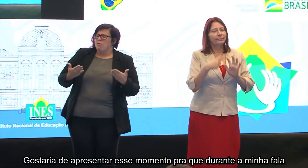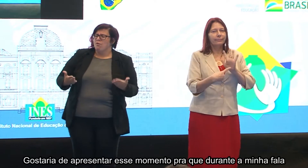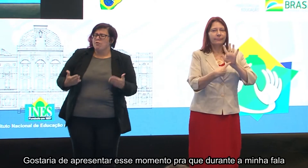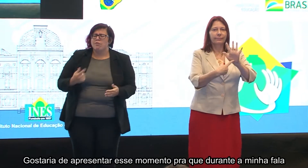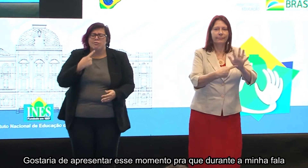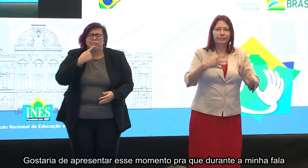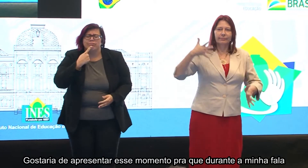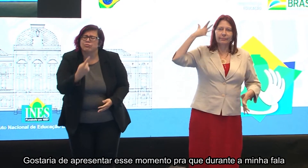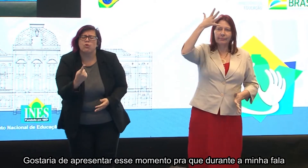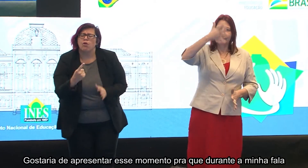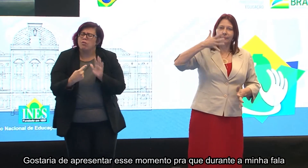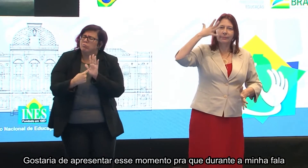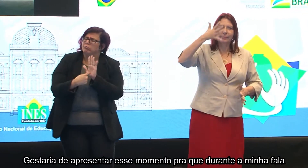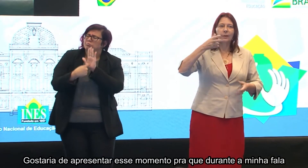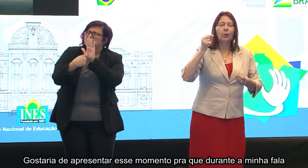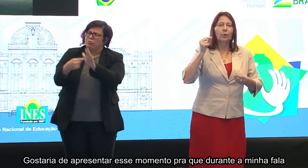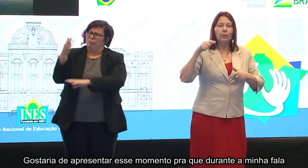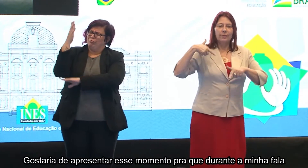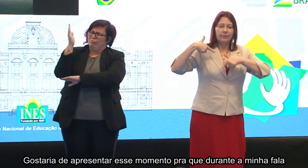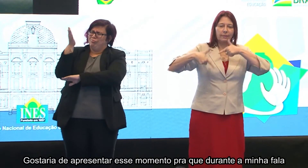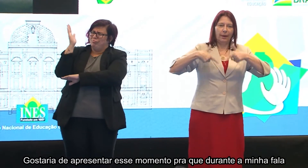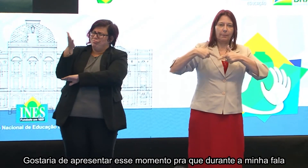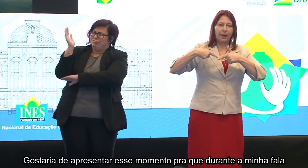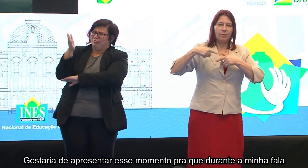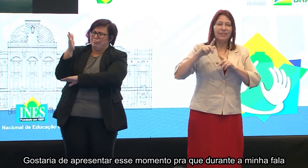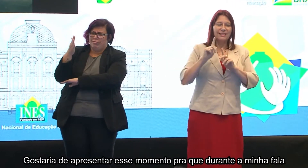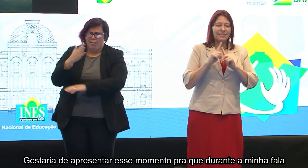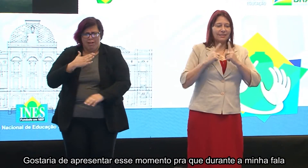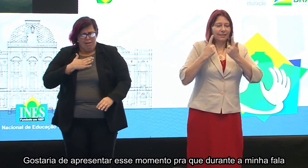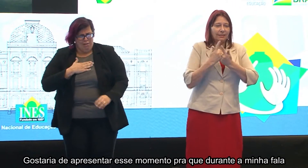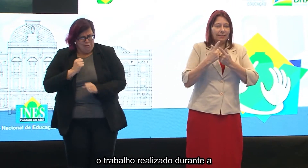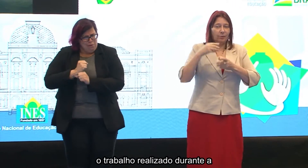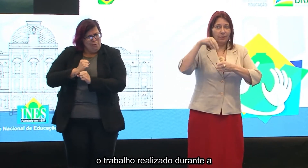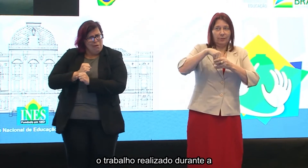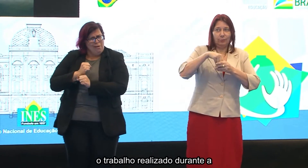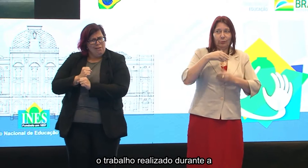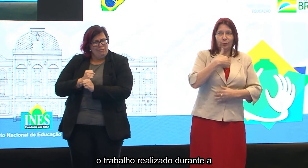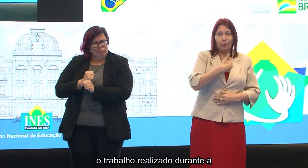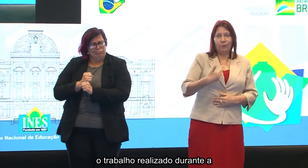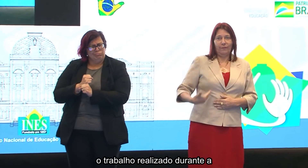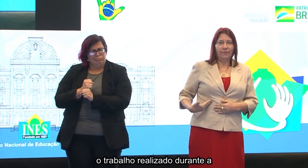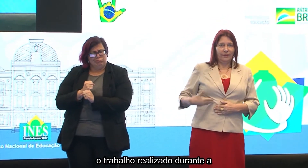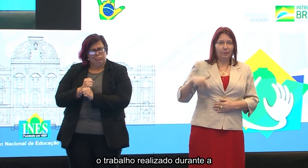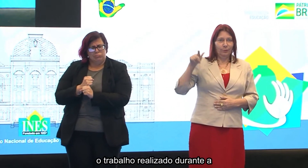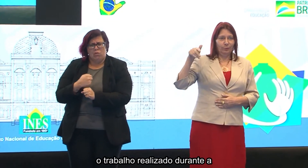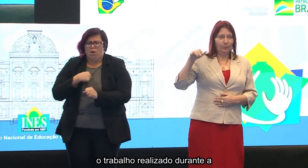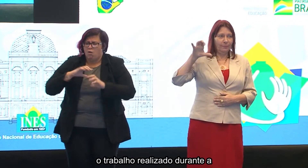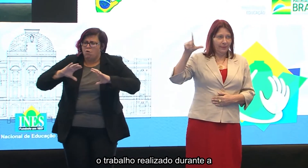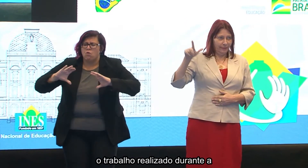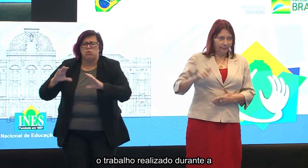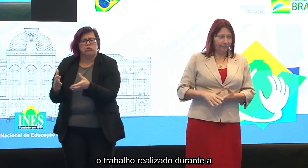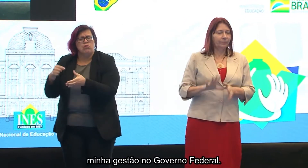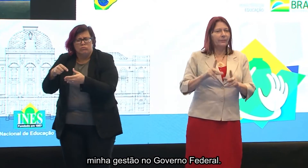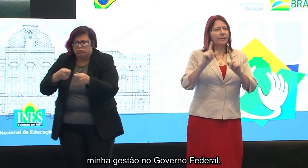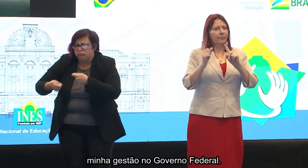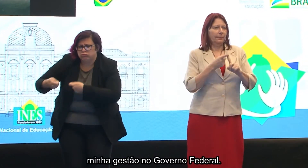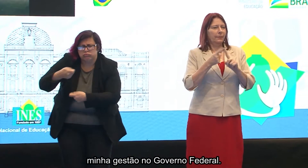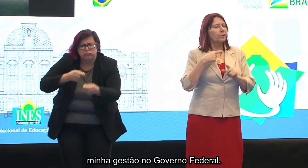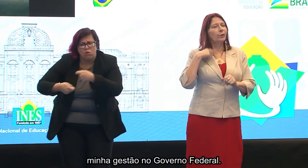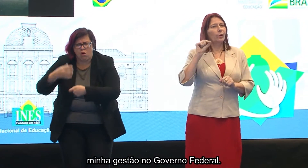Gostaria de aproveitar este momento para que, durante a minha fala, eu apresente o trabalho realizado durante a minha gestão no governo